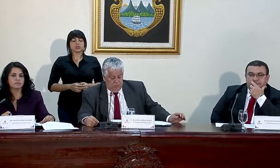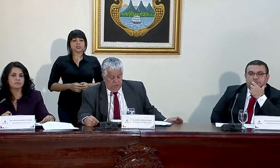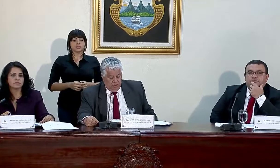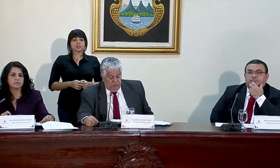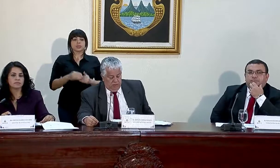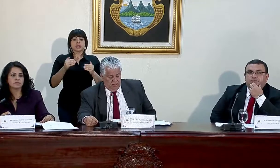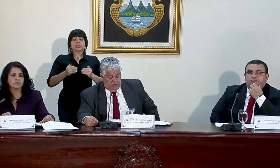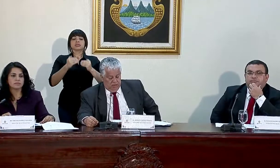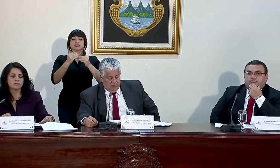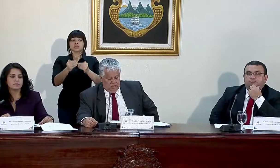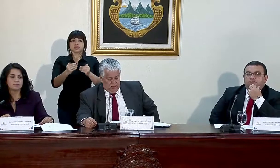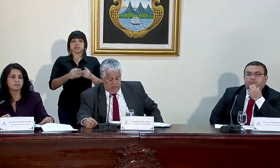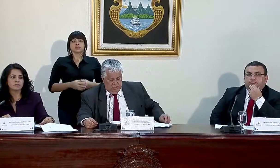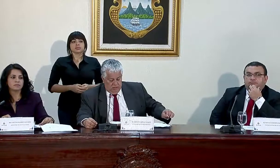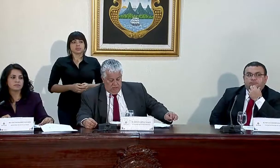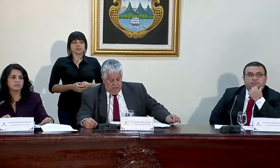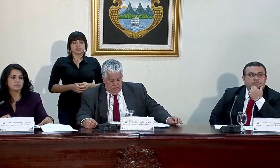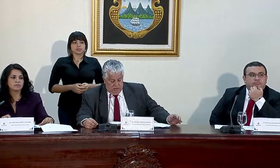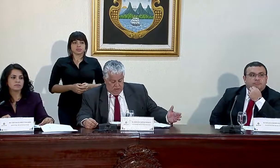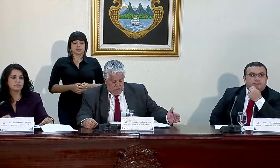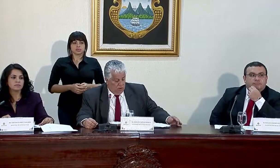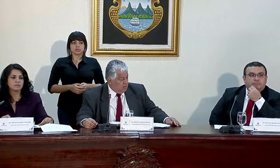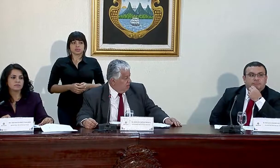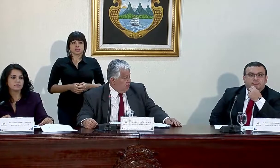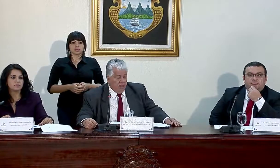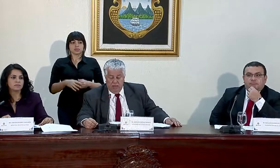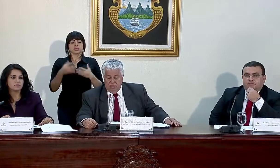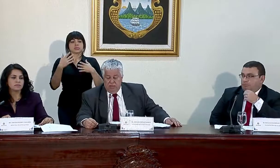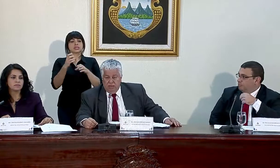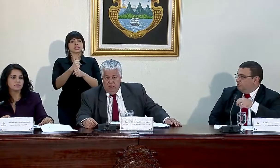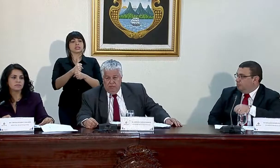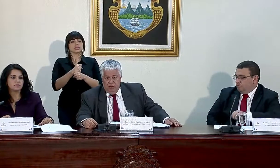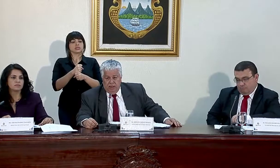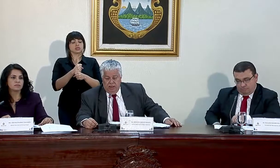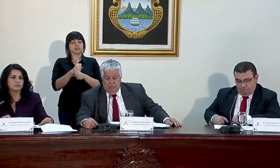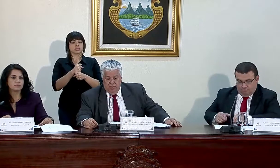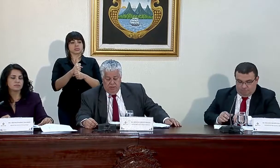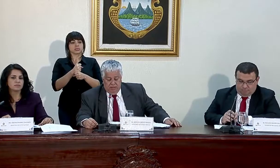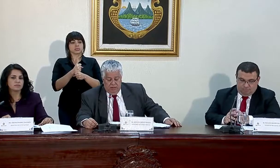Y posteriormente, del cual